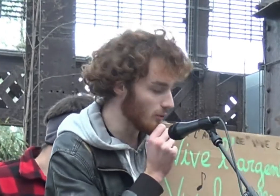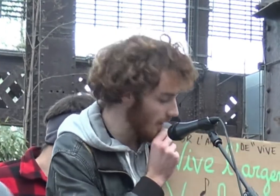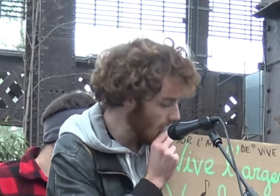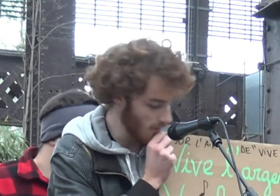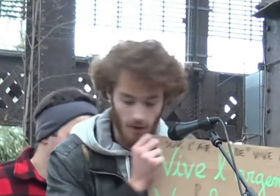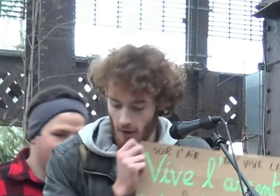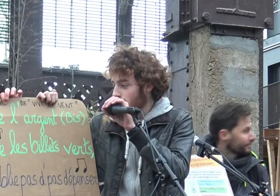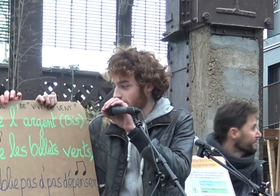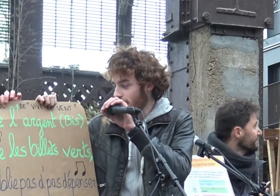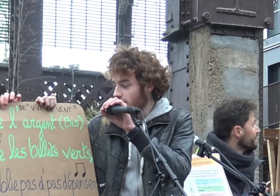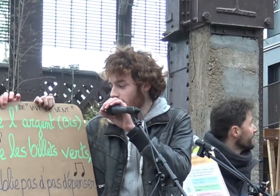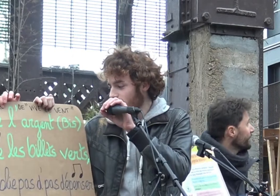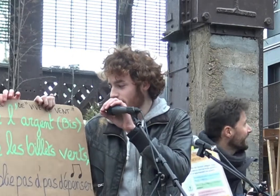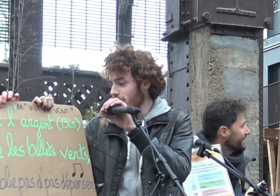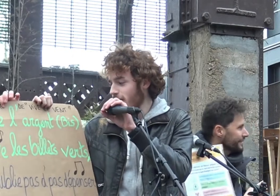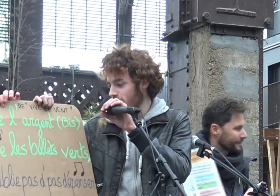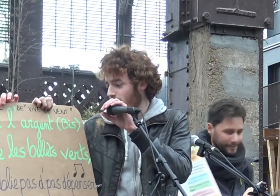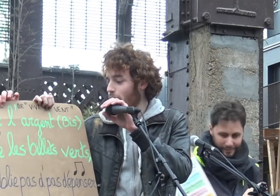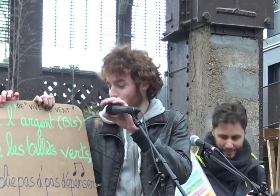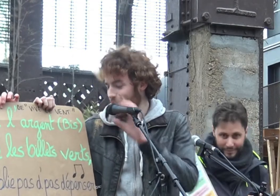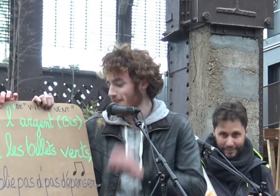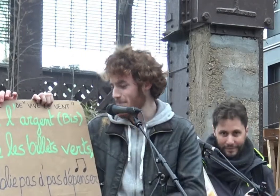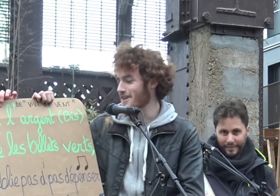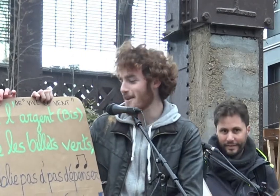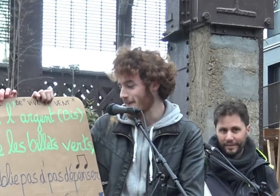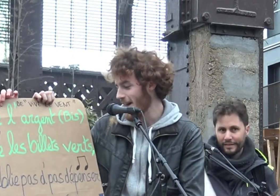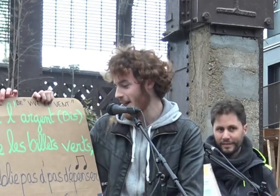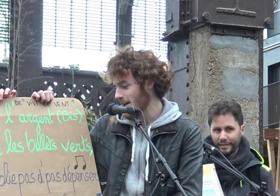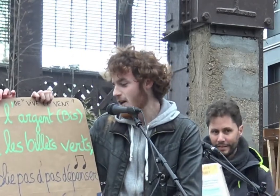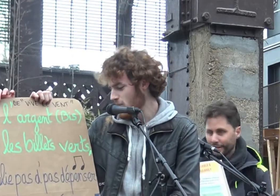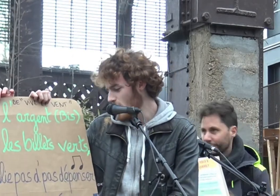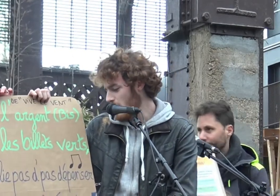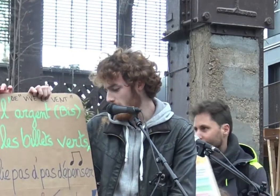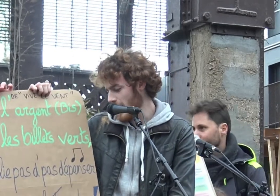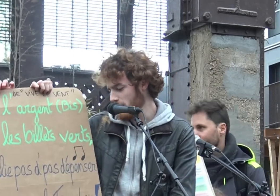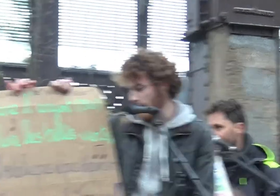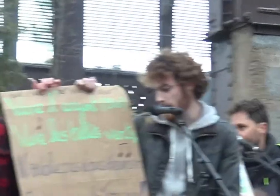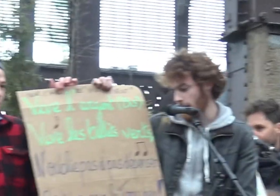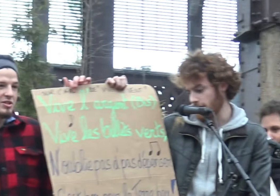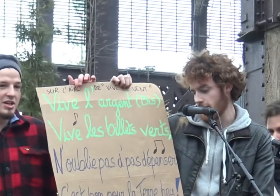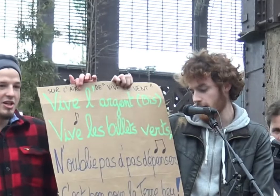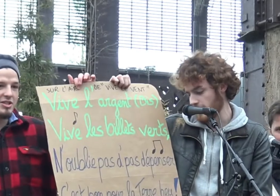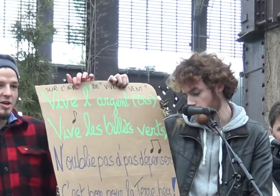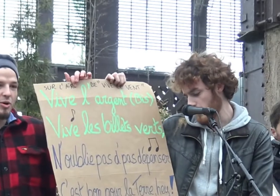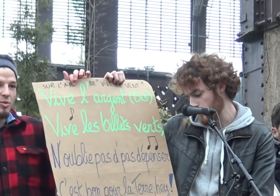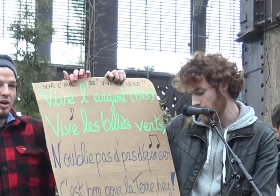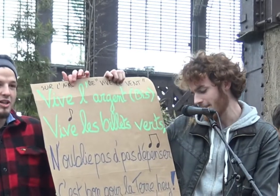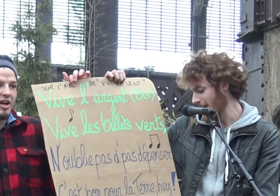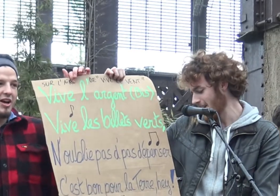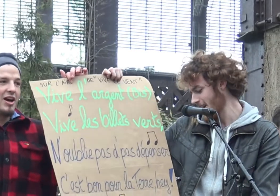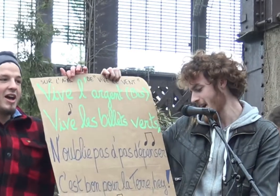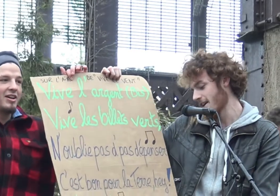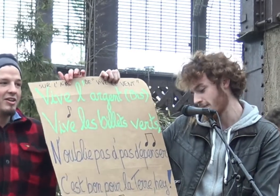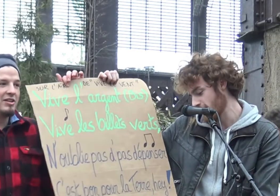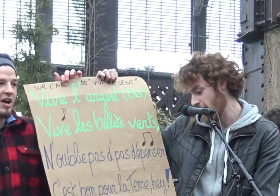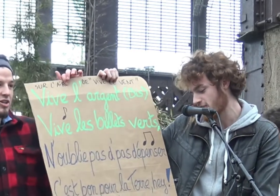manifestation de tout à l'heure. Vive l'argent, vive l'argent, vive les billets verts. N'oublie pas les pensées, c'est bon pour la